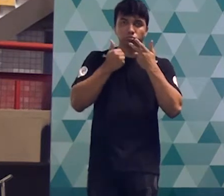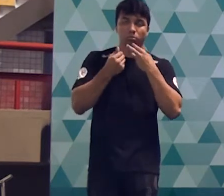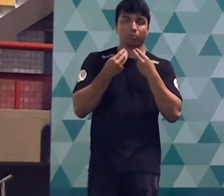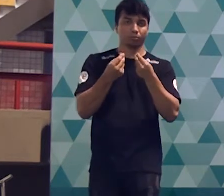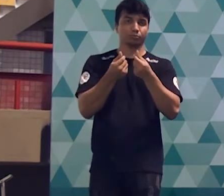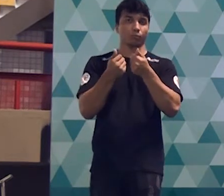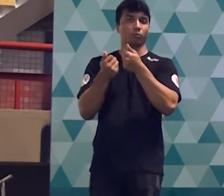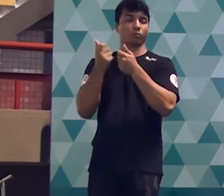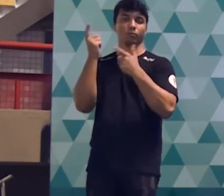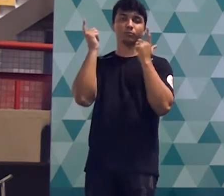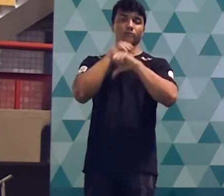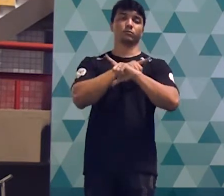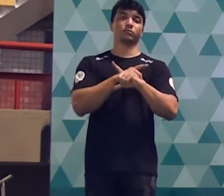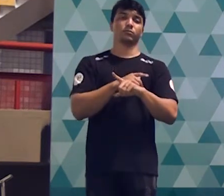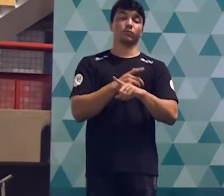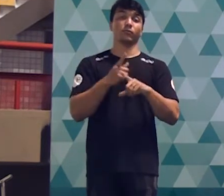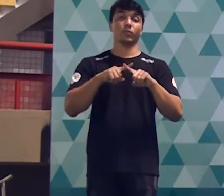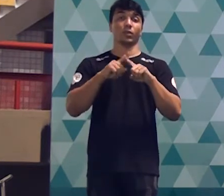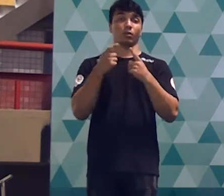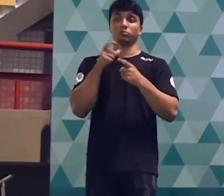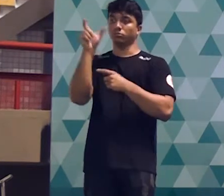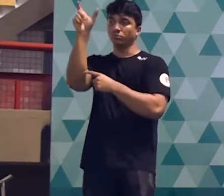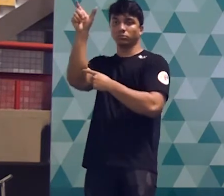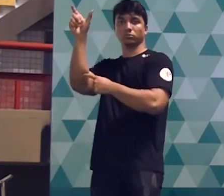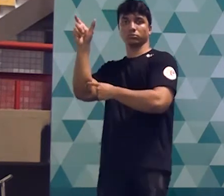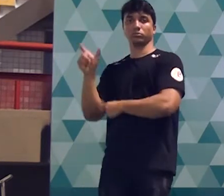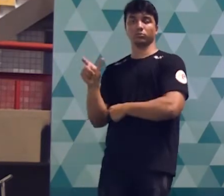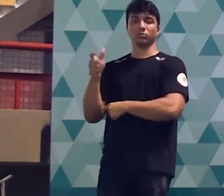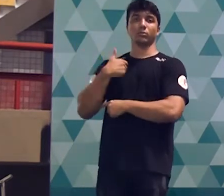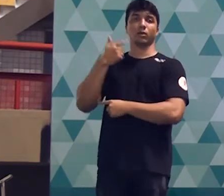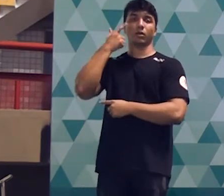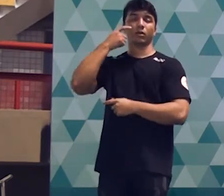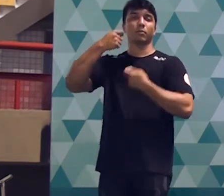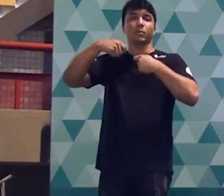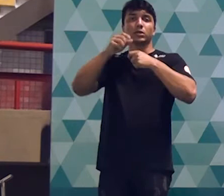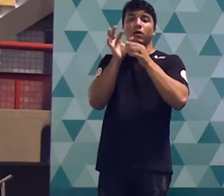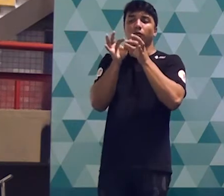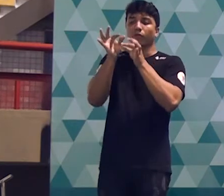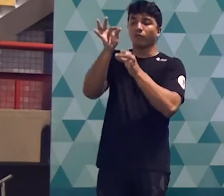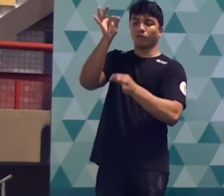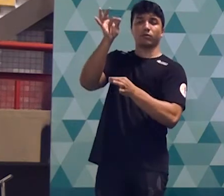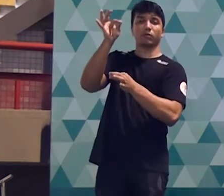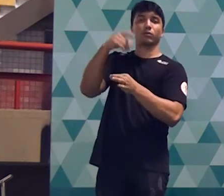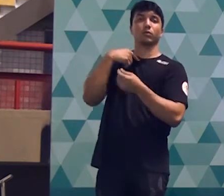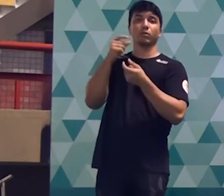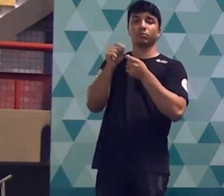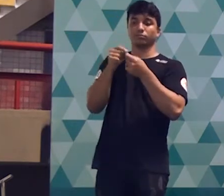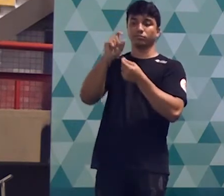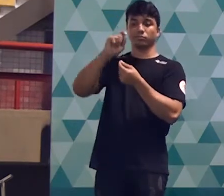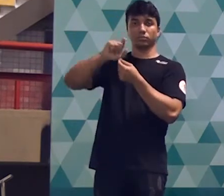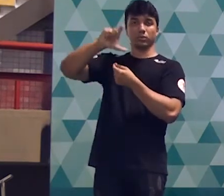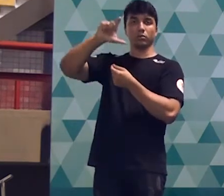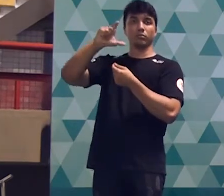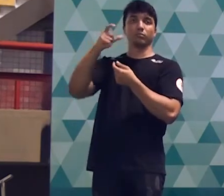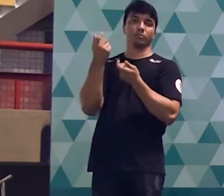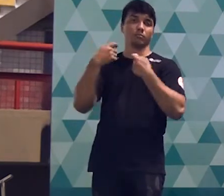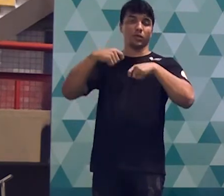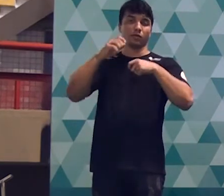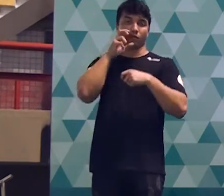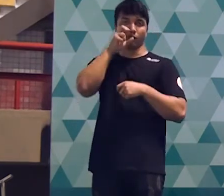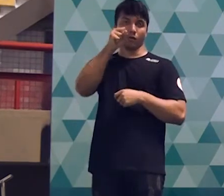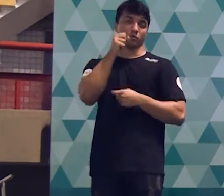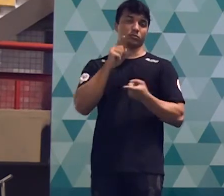carne para poder comer. Então esse homem precisava de um dente fino, pontudo e